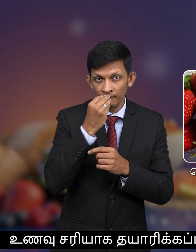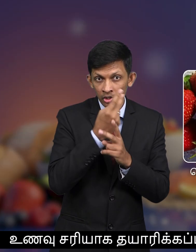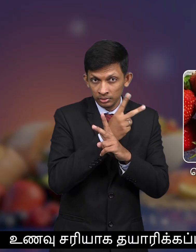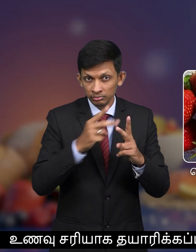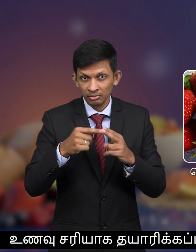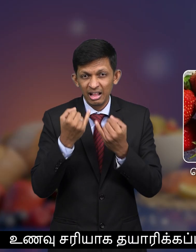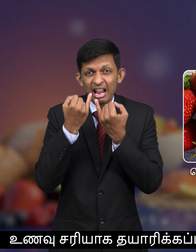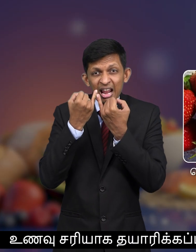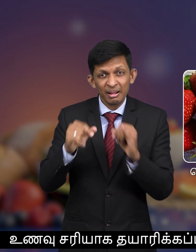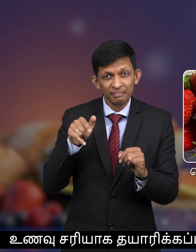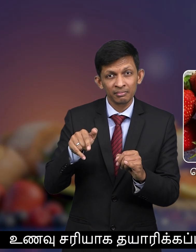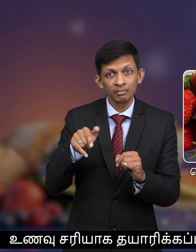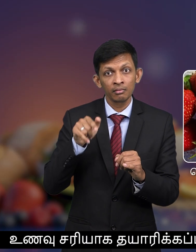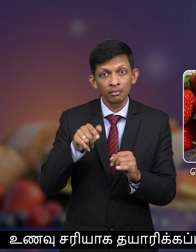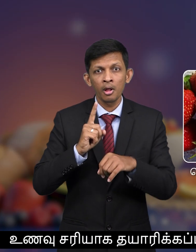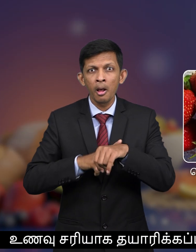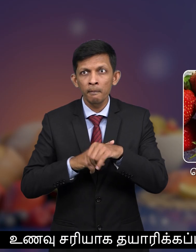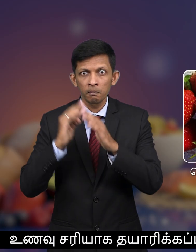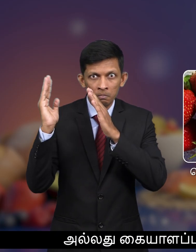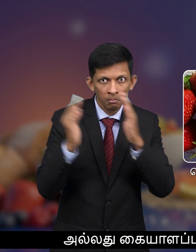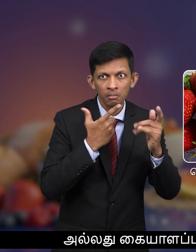உணவு சரியாக தயாரிக்கப்படாவிட்டால்,